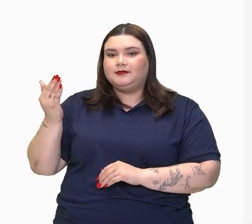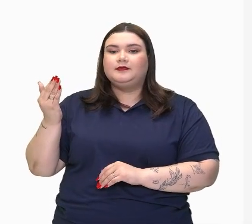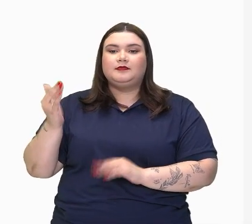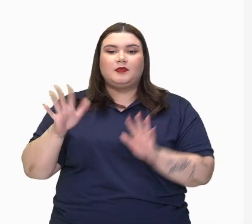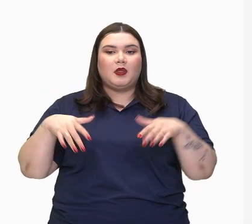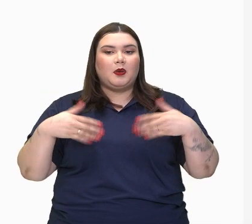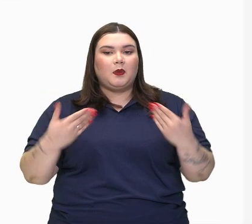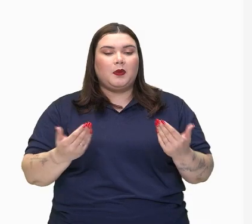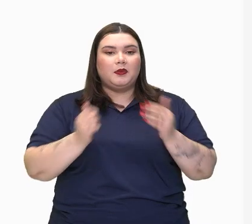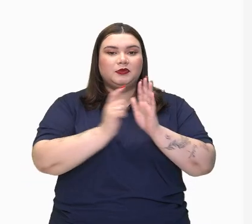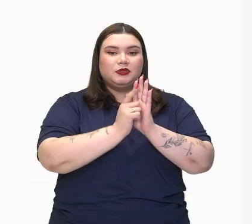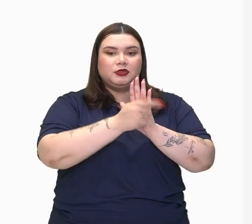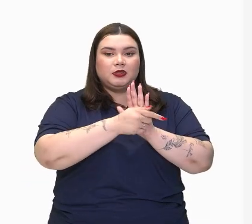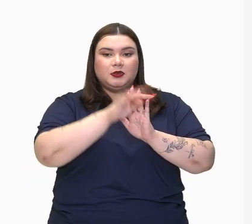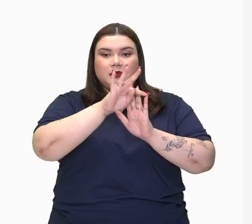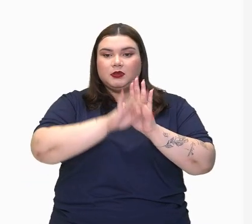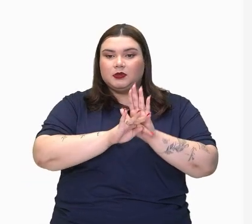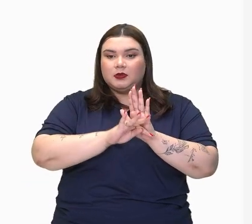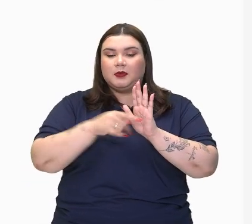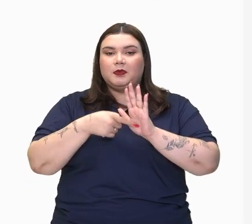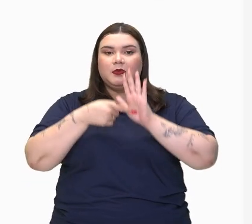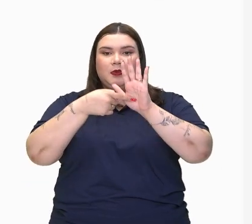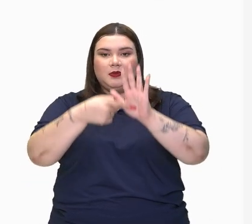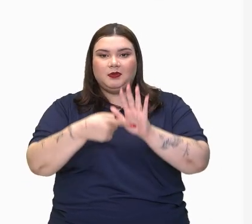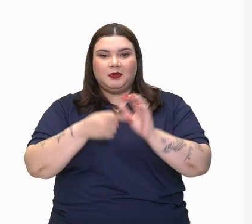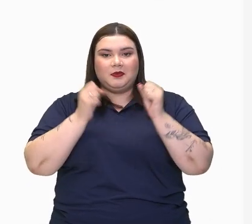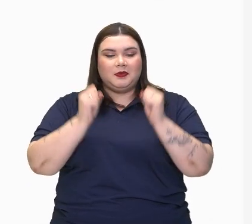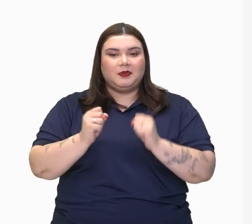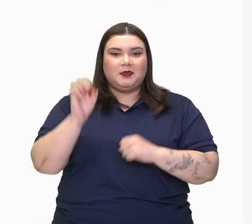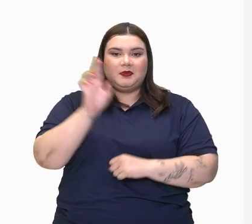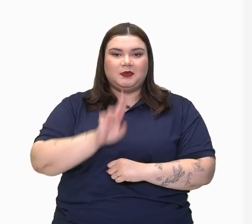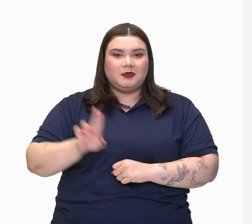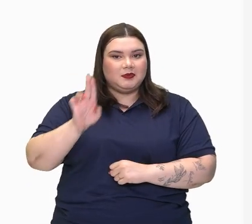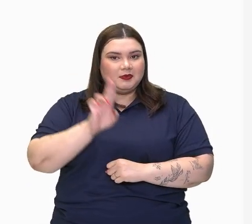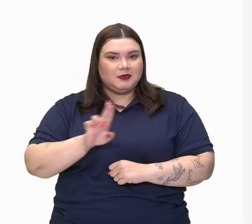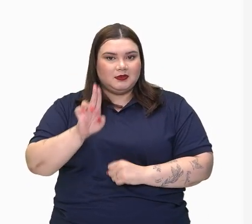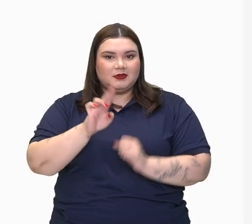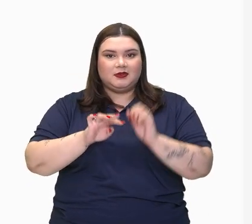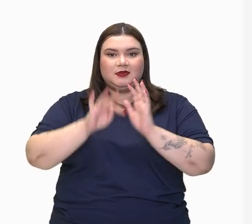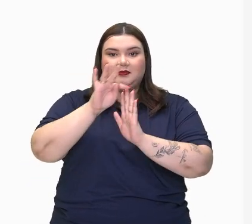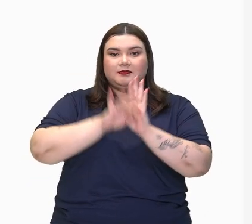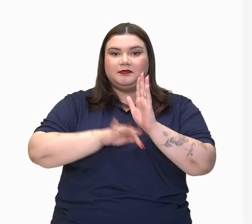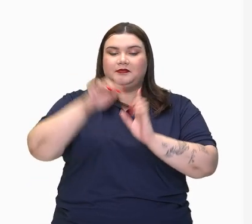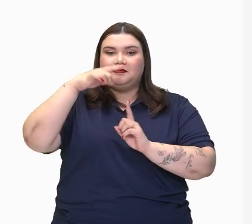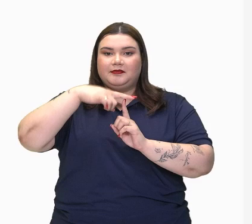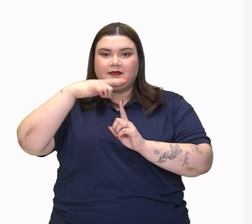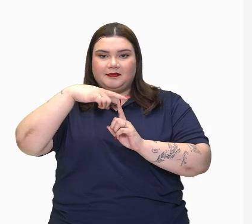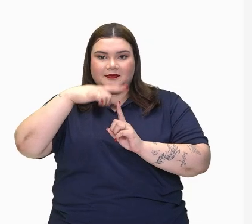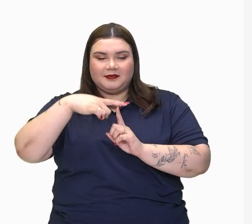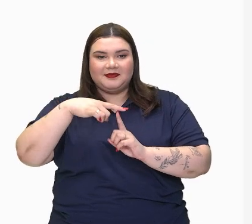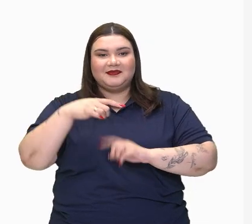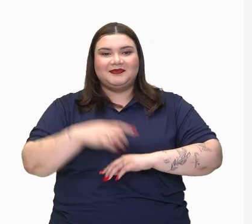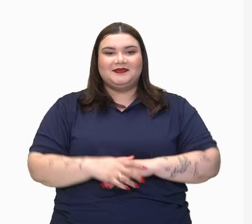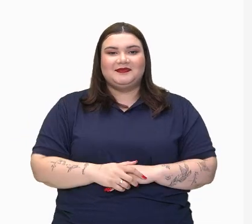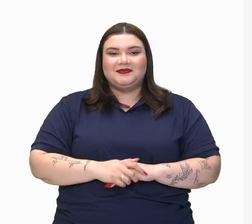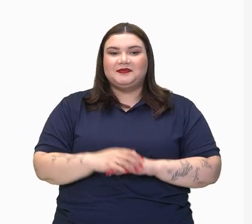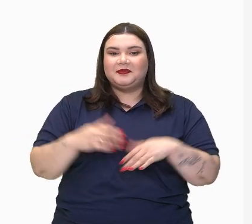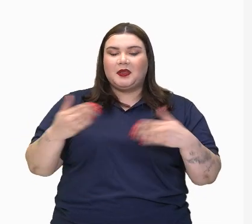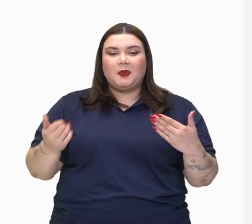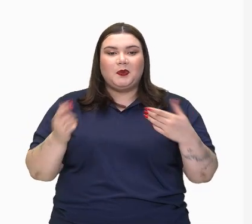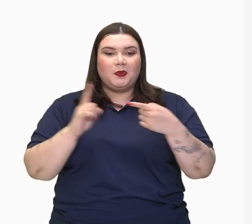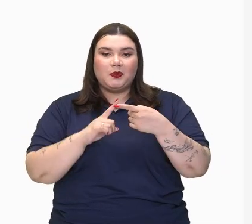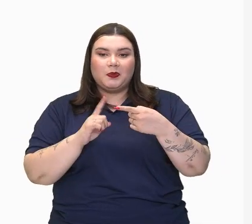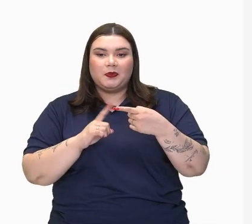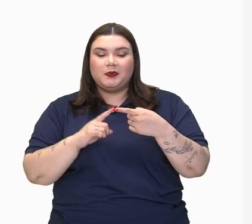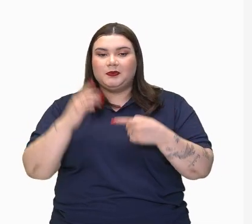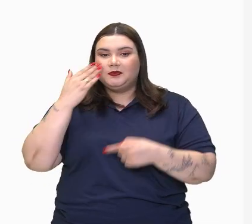gêneros textuais normalmente podemos utilizar o tipo textual descrição? Nós temos o primeiro aí,